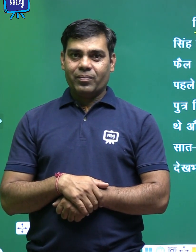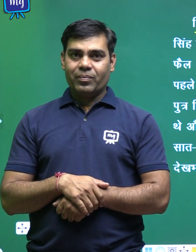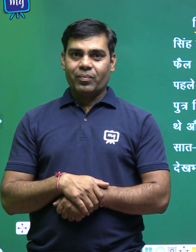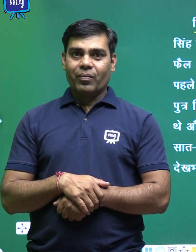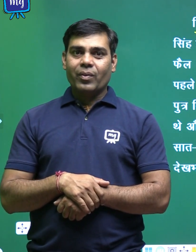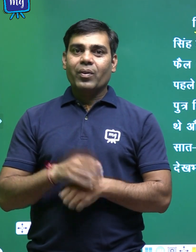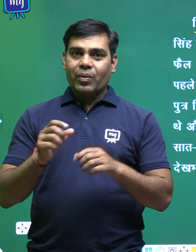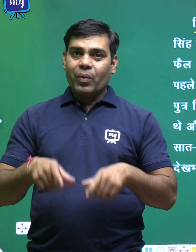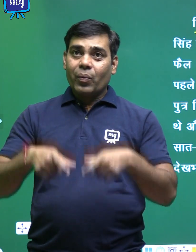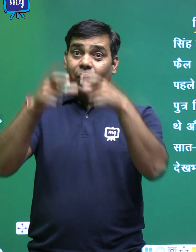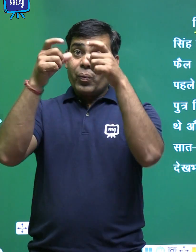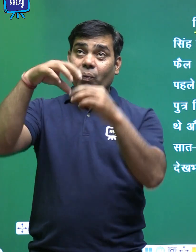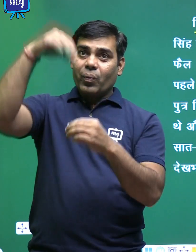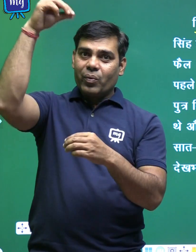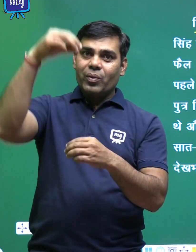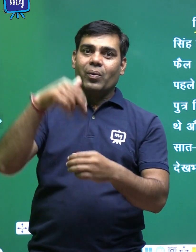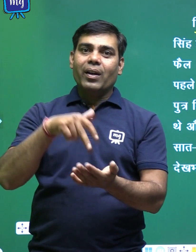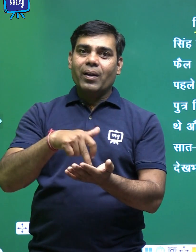चित्तौड़गढ़ में